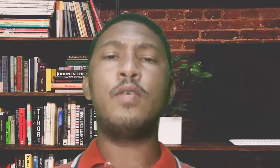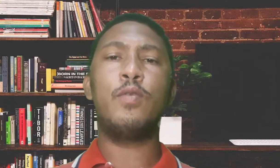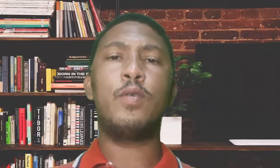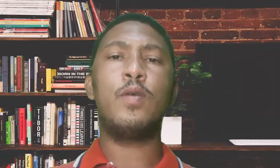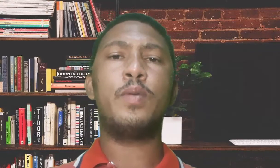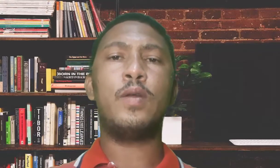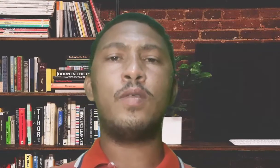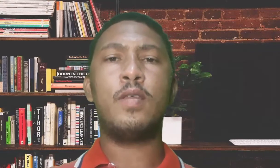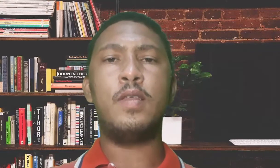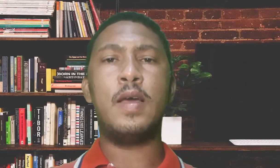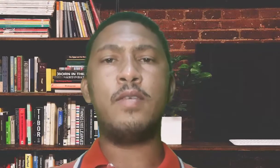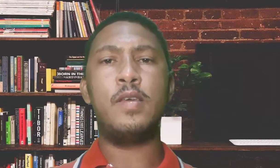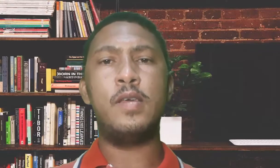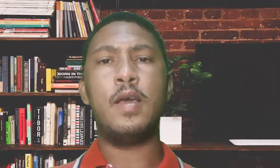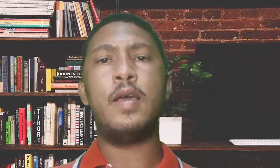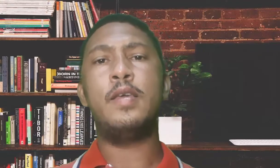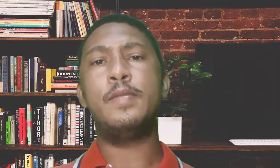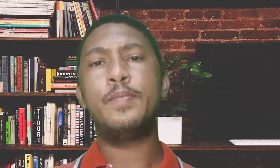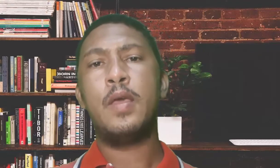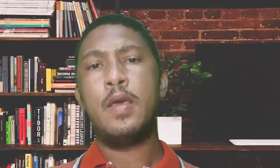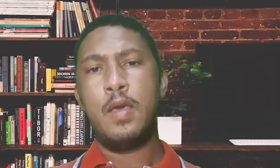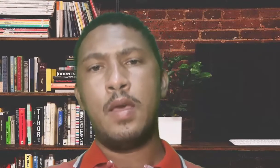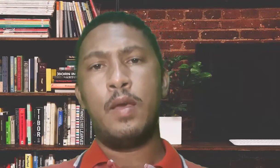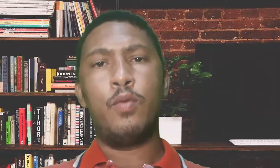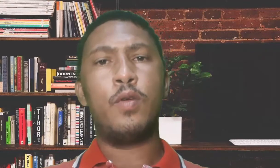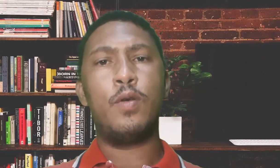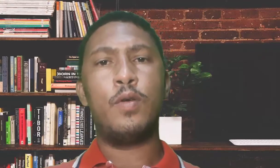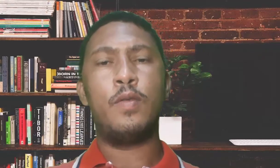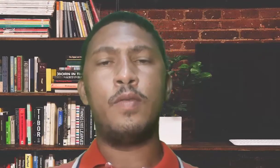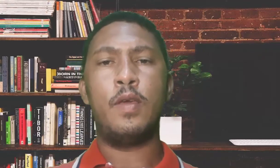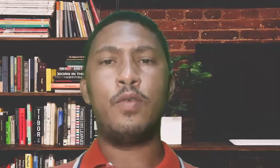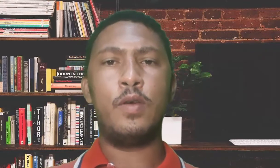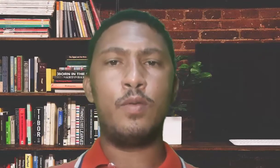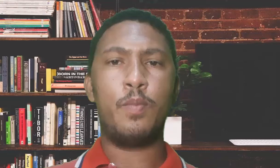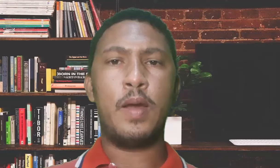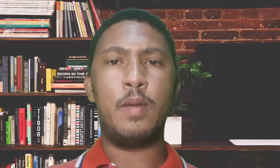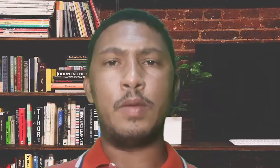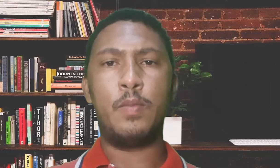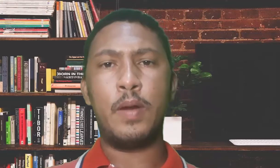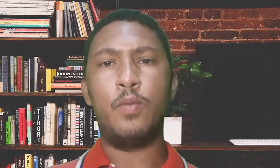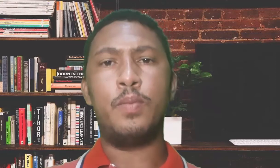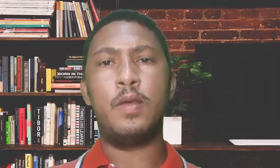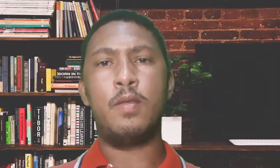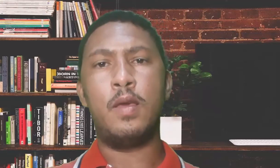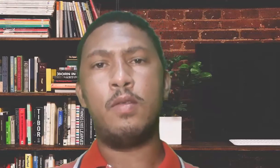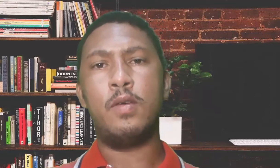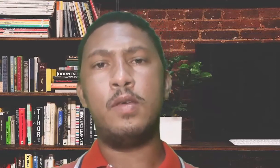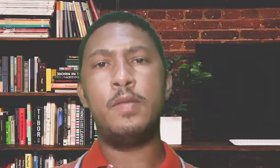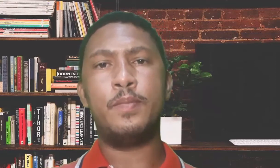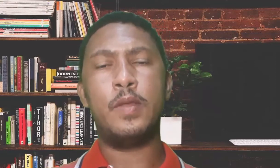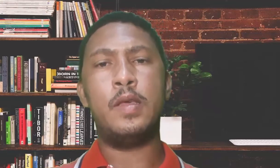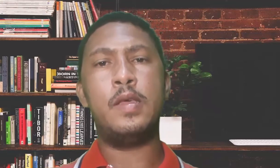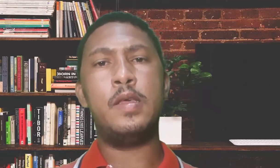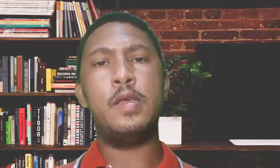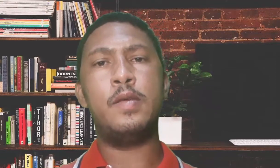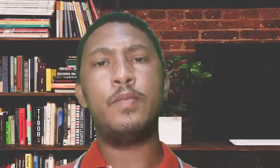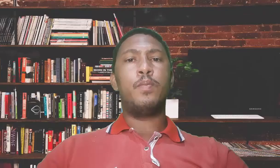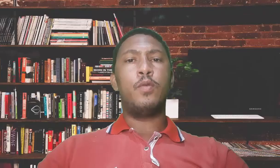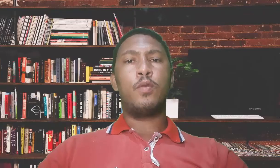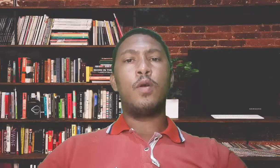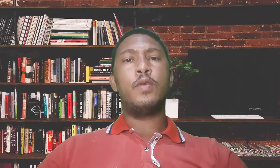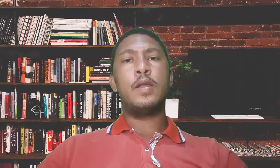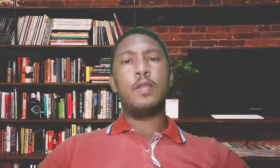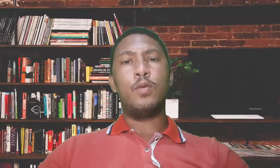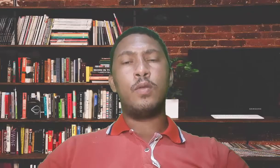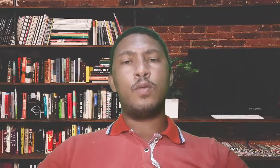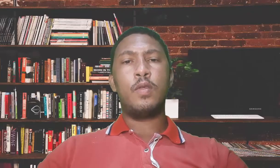uma grande evolução para a nossa cidade aqui. Aí eu só deixo aí os parabéns para o presidente aí e